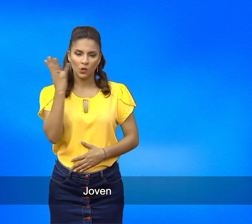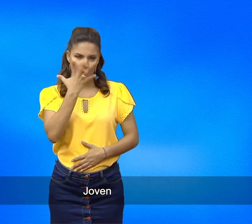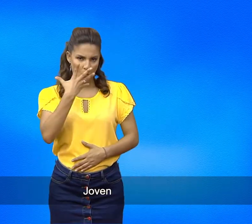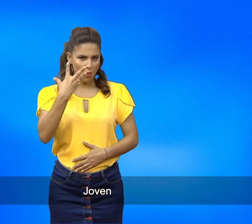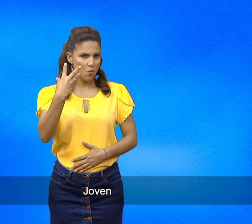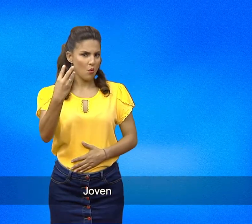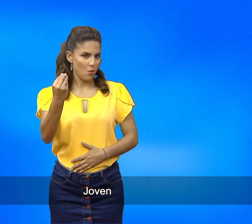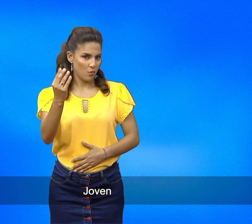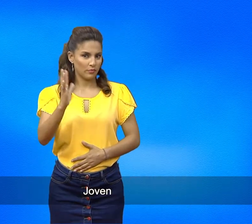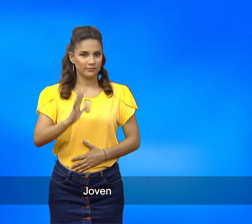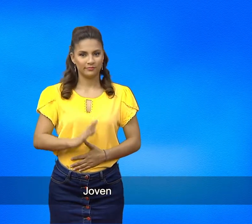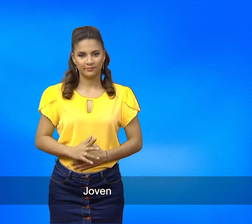joven